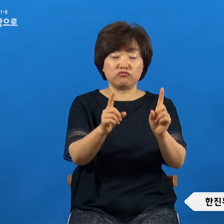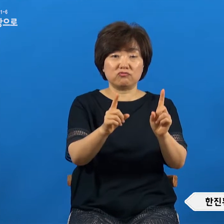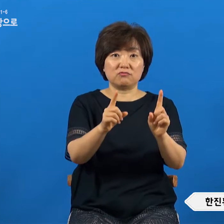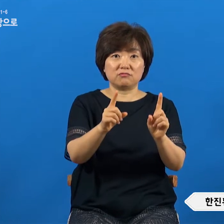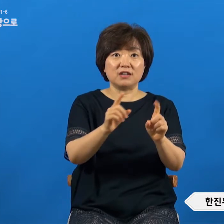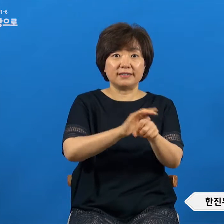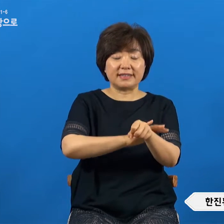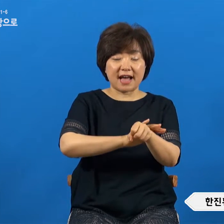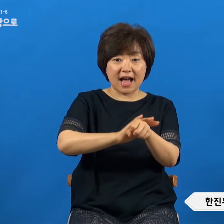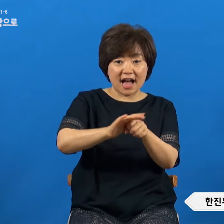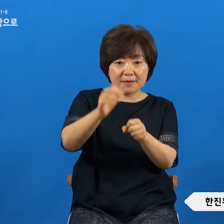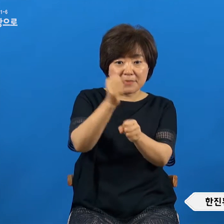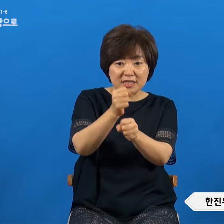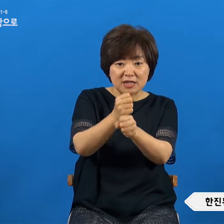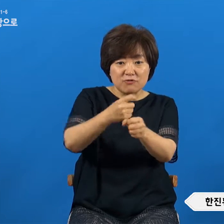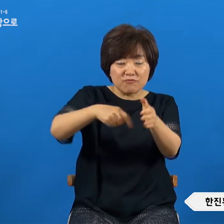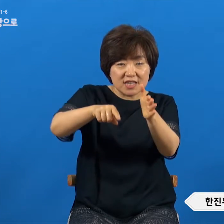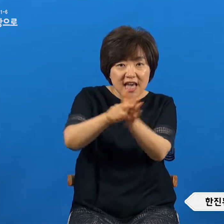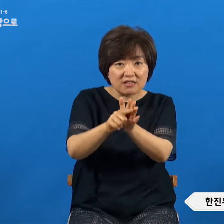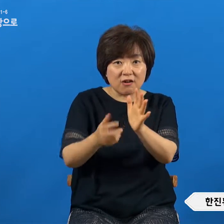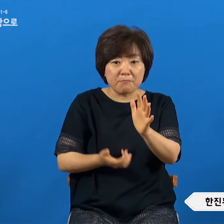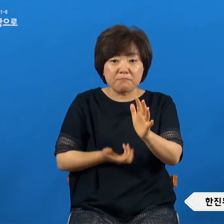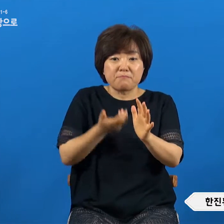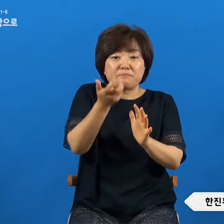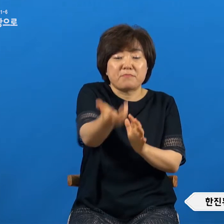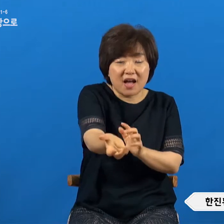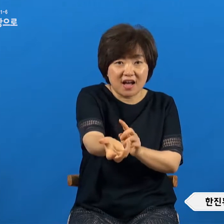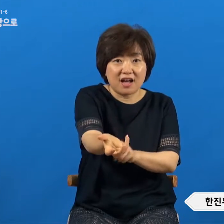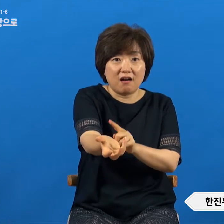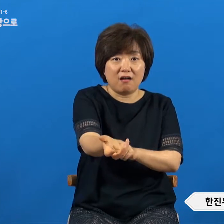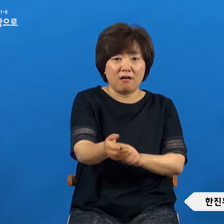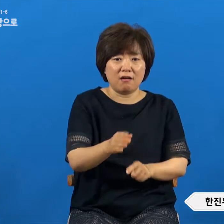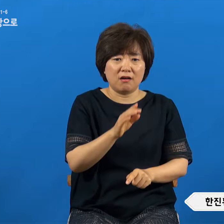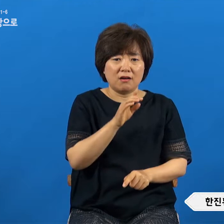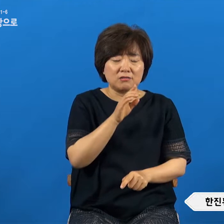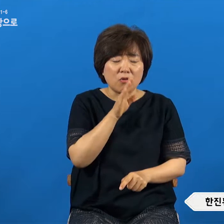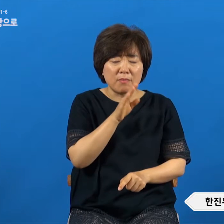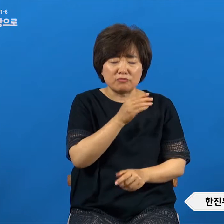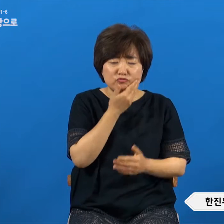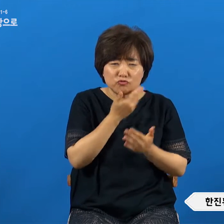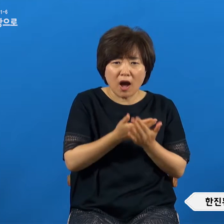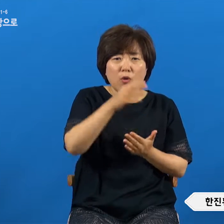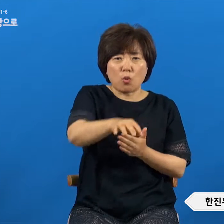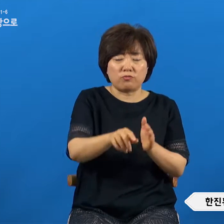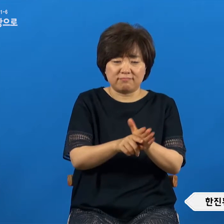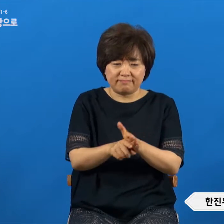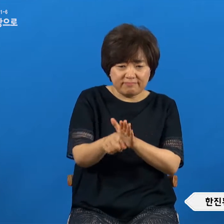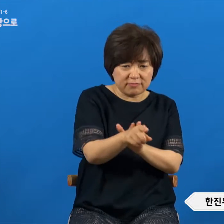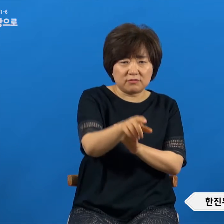그것은 하나님 나라를 건설하기 위해서 최전방으로 나아간 것과 같습니다.